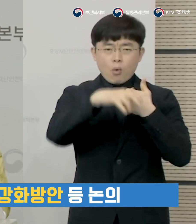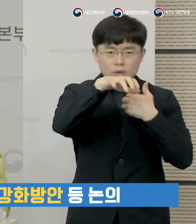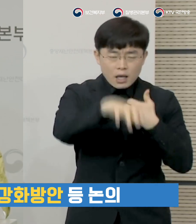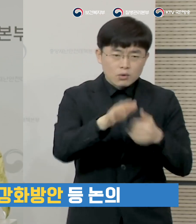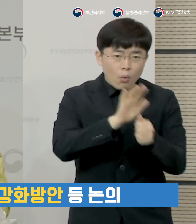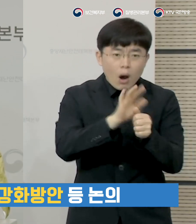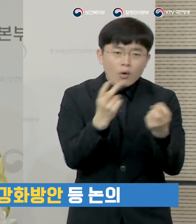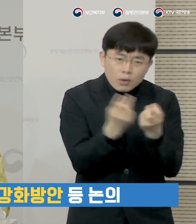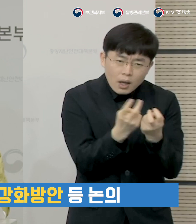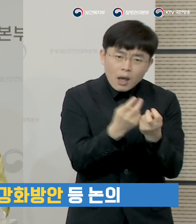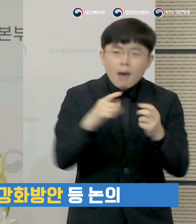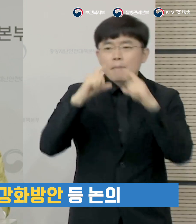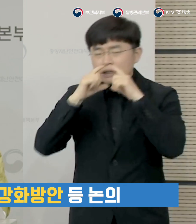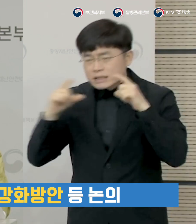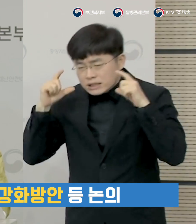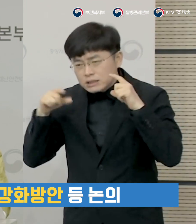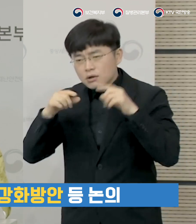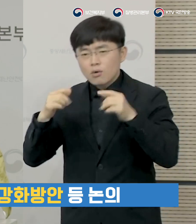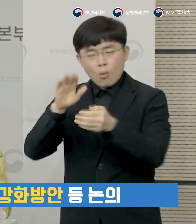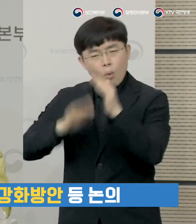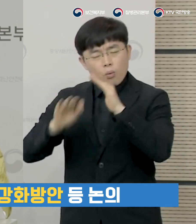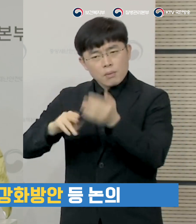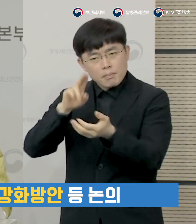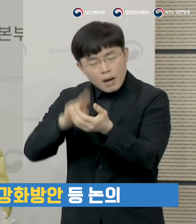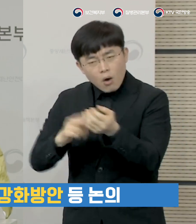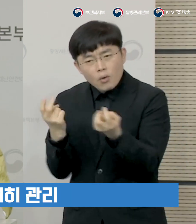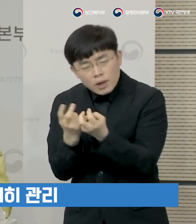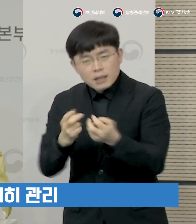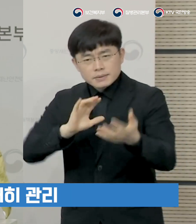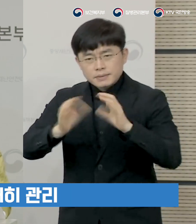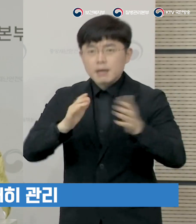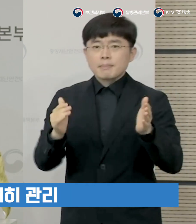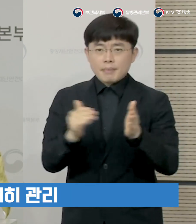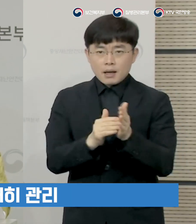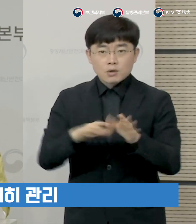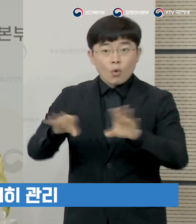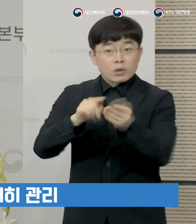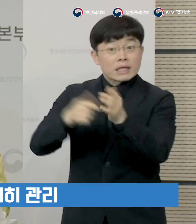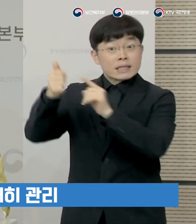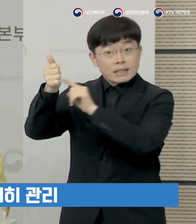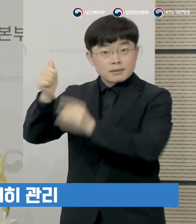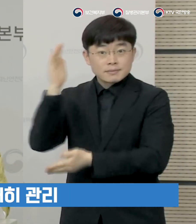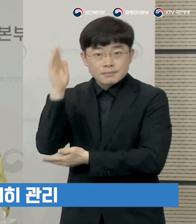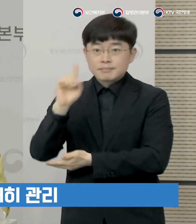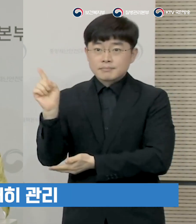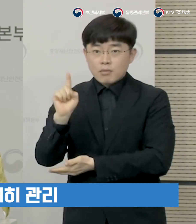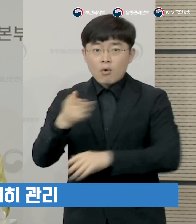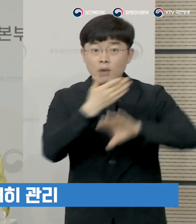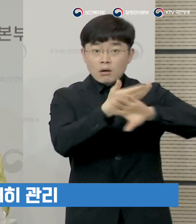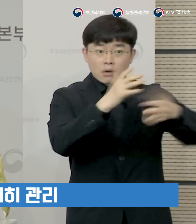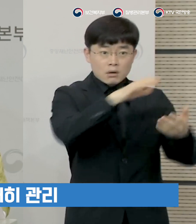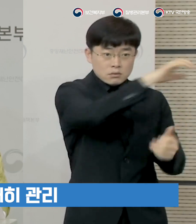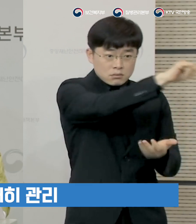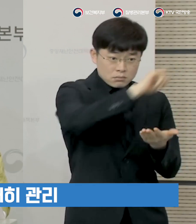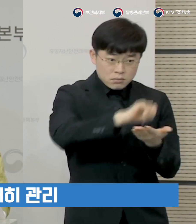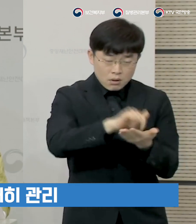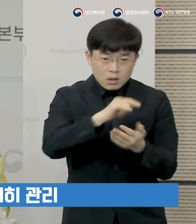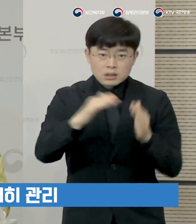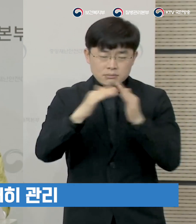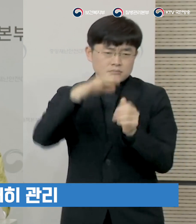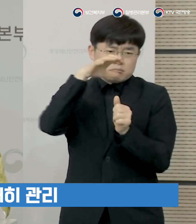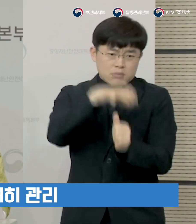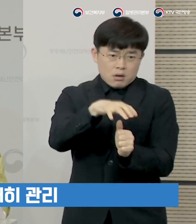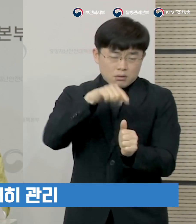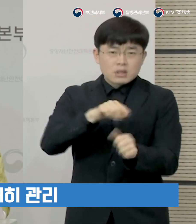수급 동향 등을 보고받고 논의하였습니다. 정세균 총리는 해외 입국자 자가격리가 철저히 관리될 수